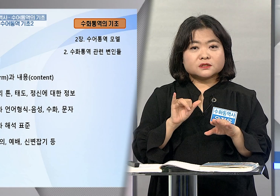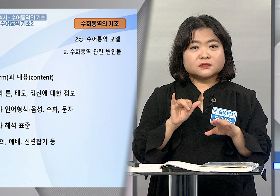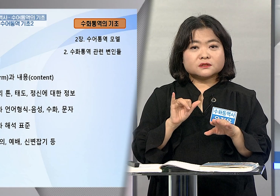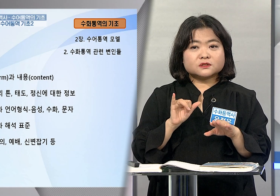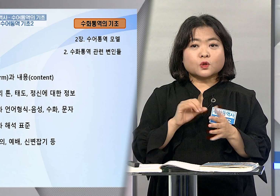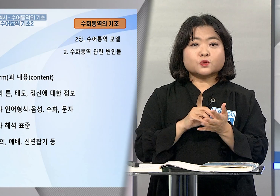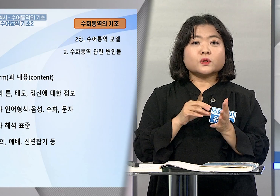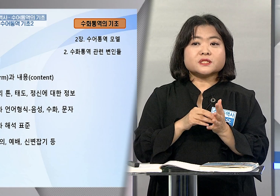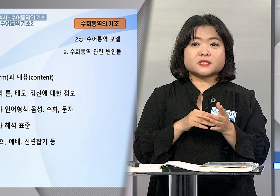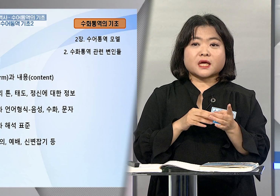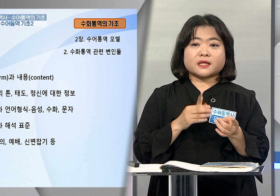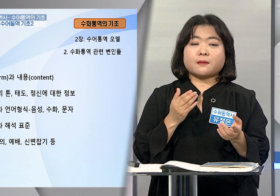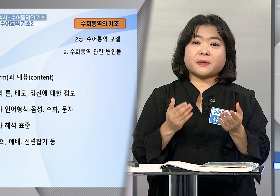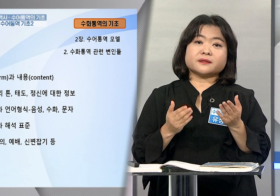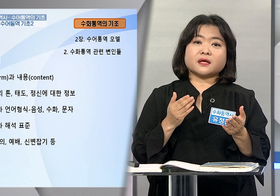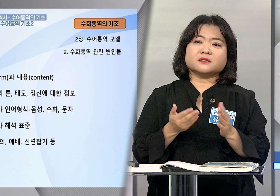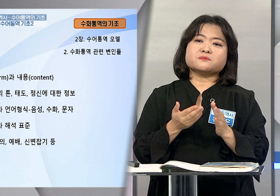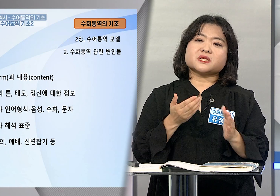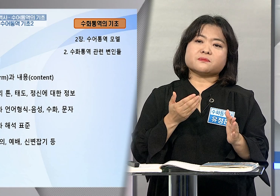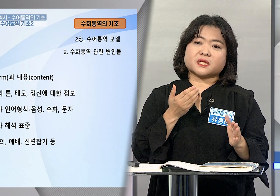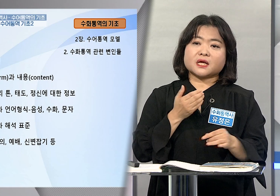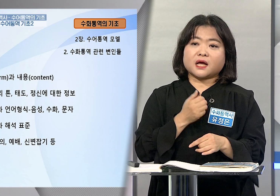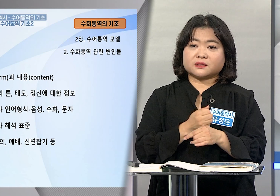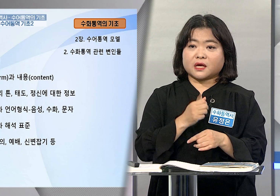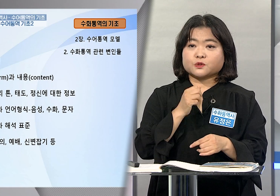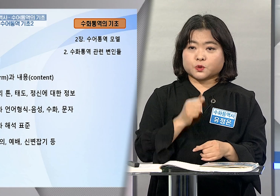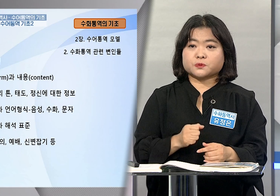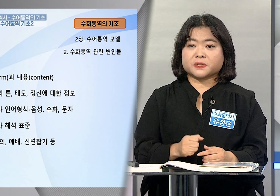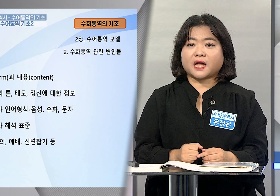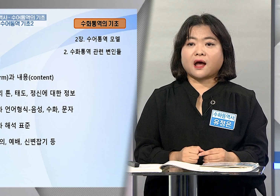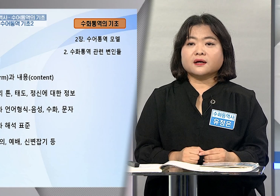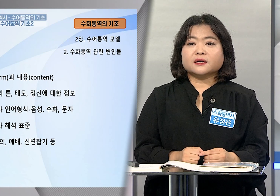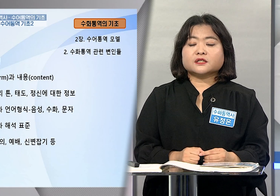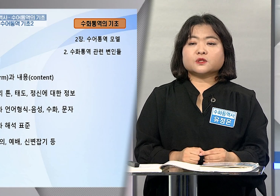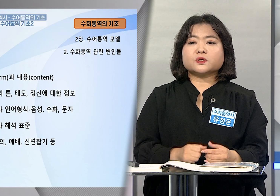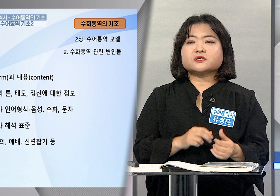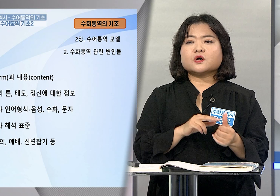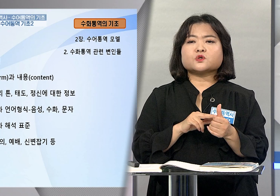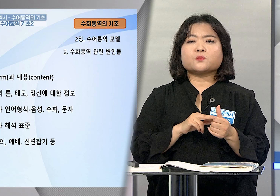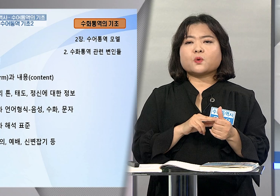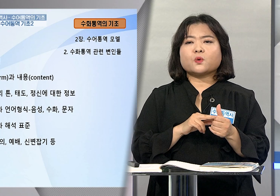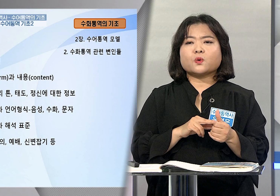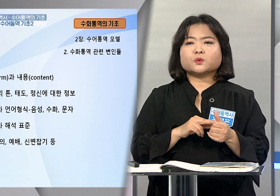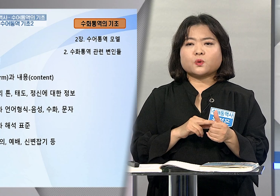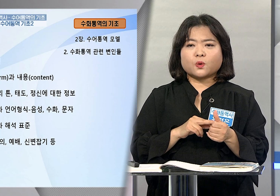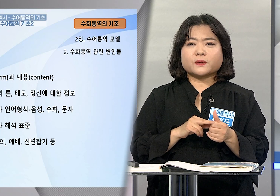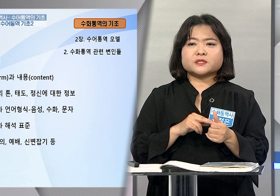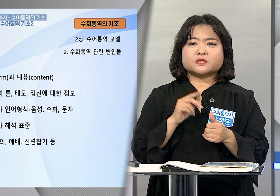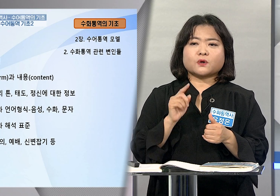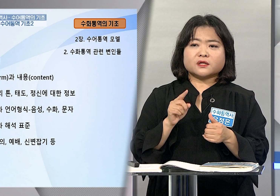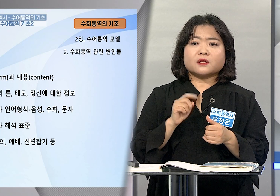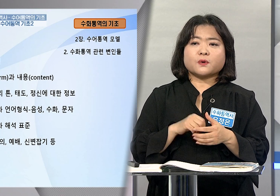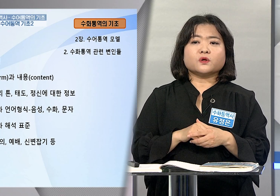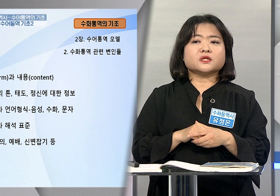있는 정도인지에 대한 판단을 미리미리 하는 게 좋습니다. 그리고 잉여 정보도 메시지 관련의